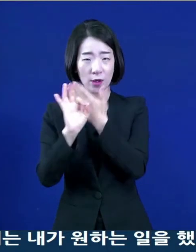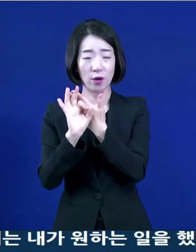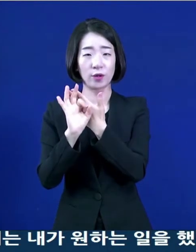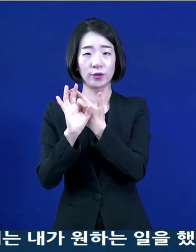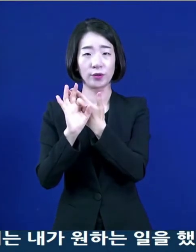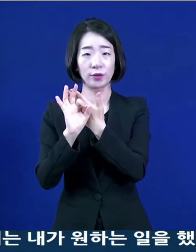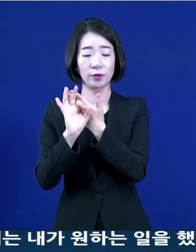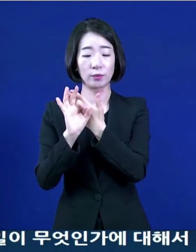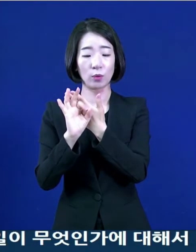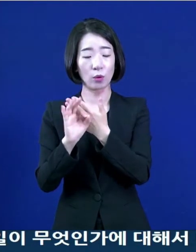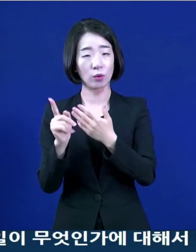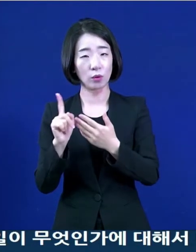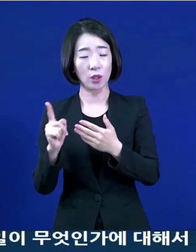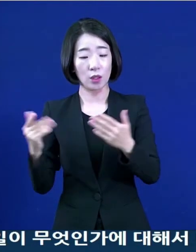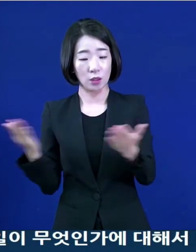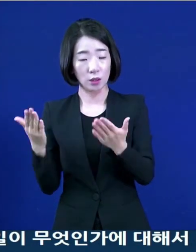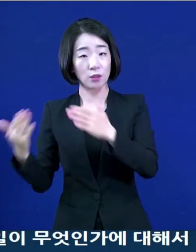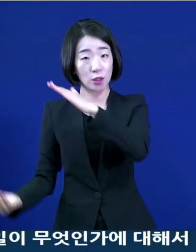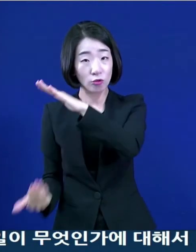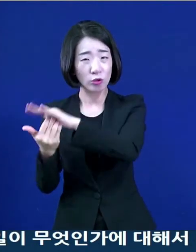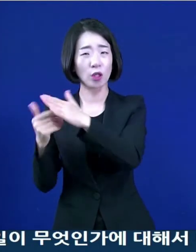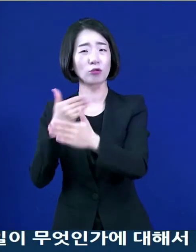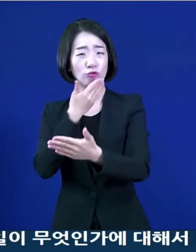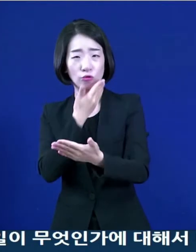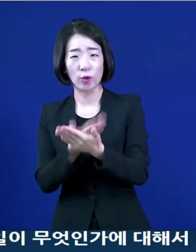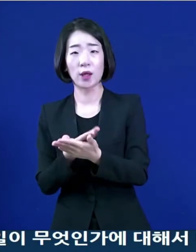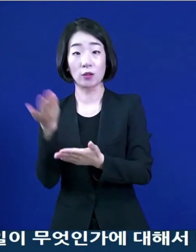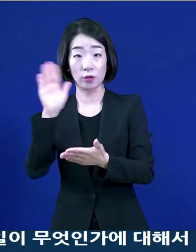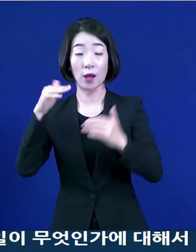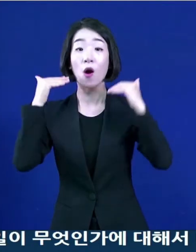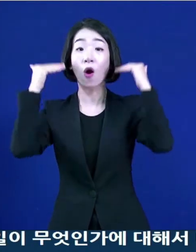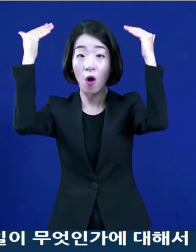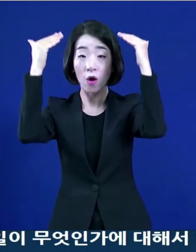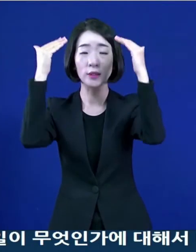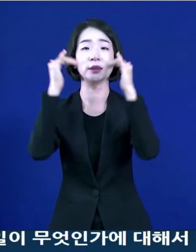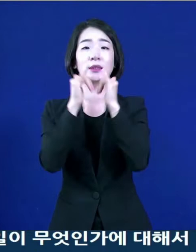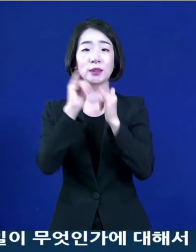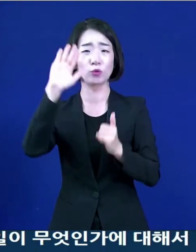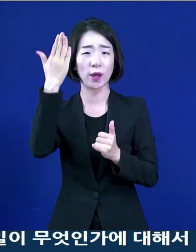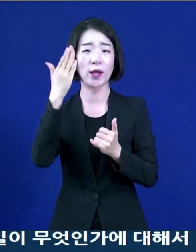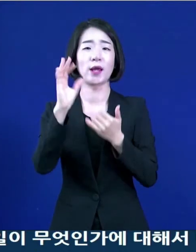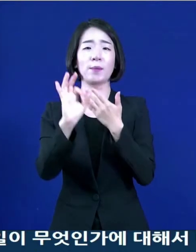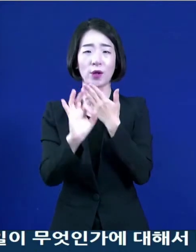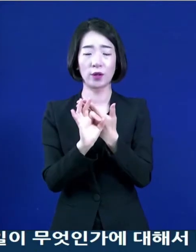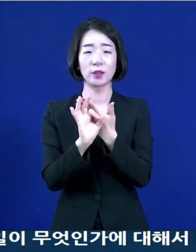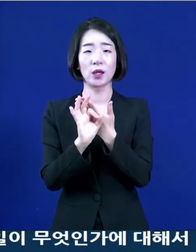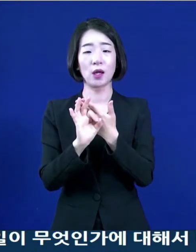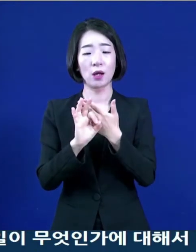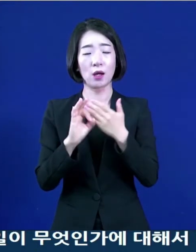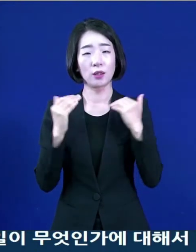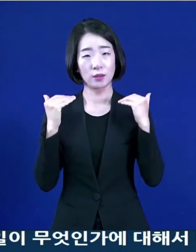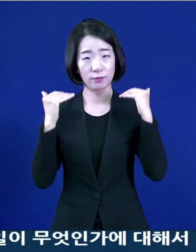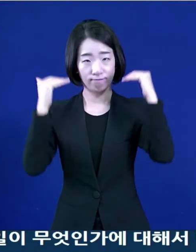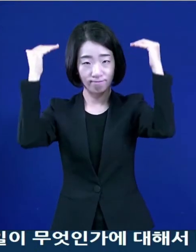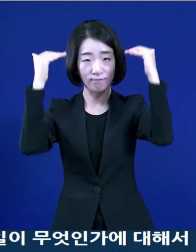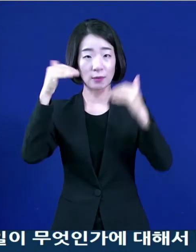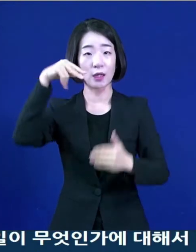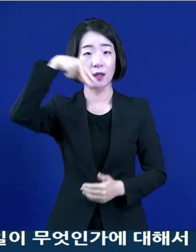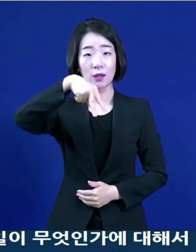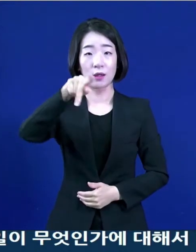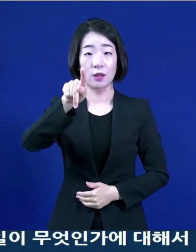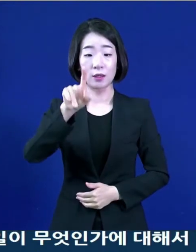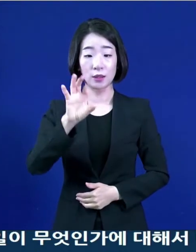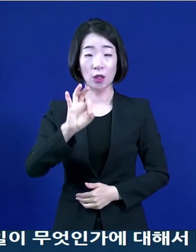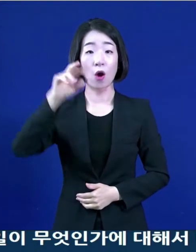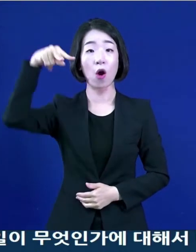성숙이 중요한 거죠. 성화라고 얘기하는 성경의 주제가 어른이 될수록 꼭 필요하고 더욱더